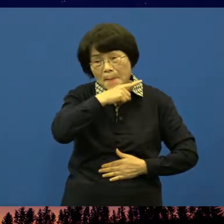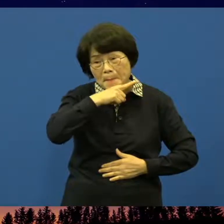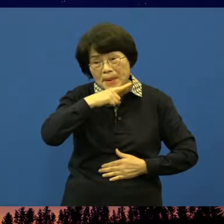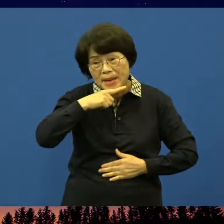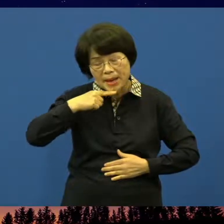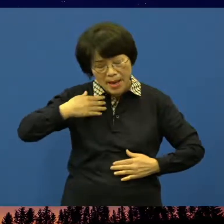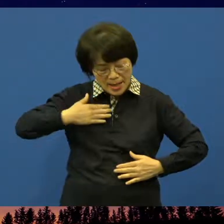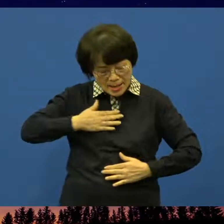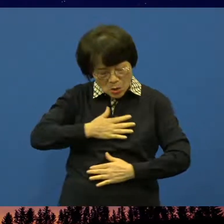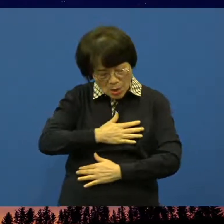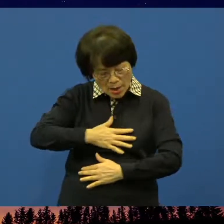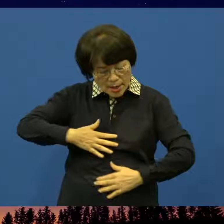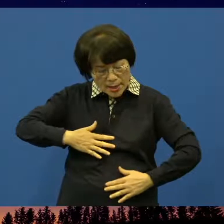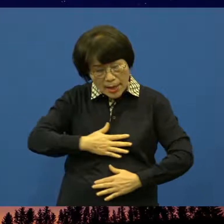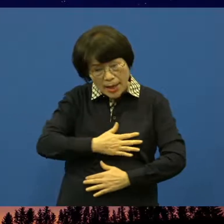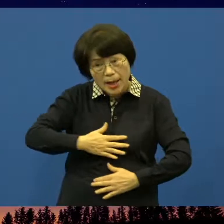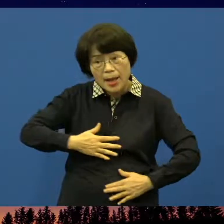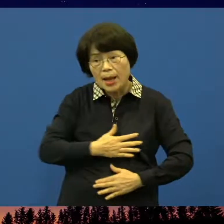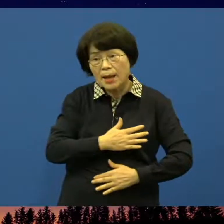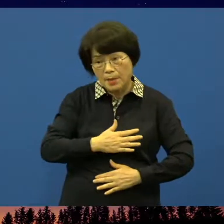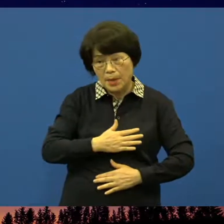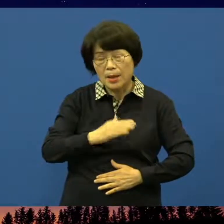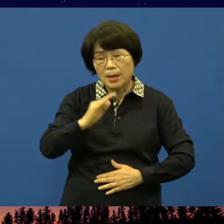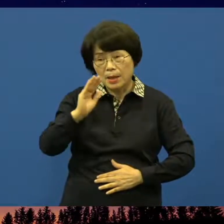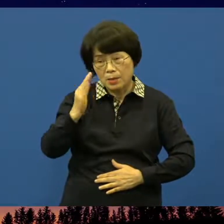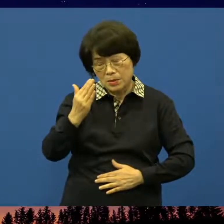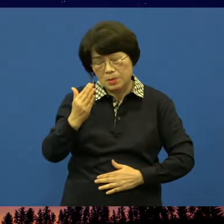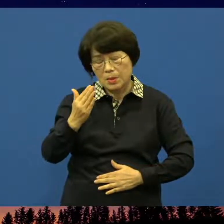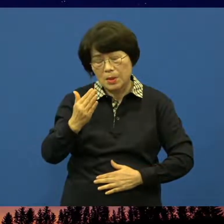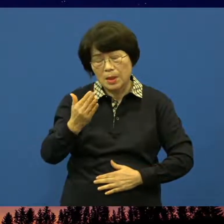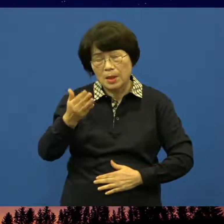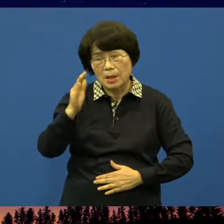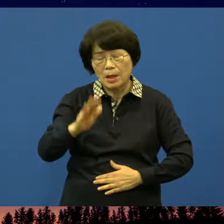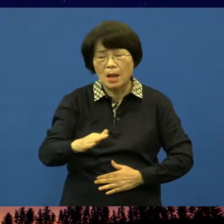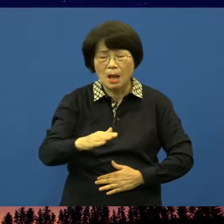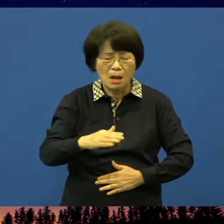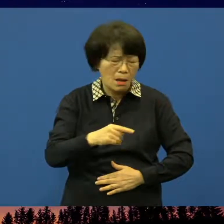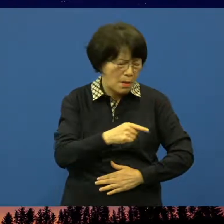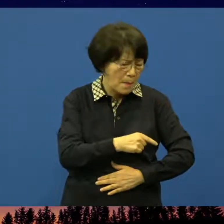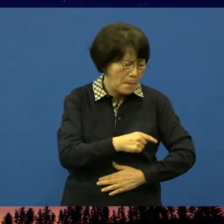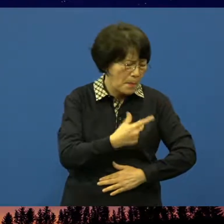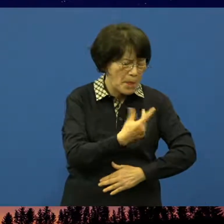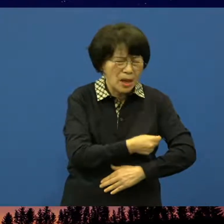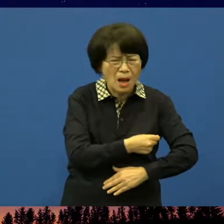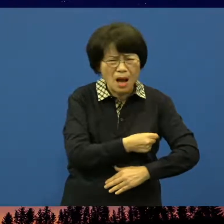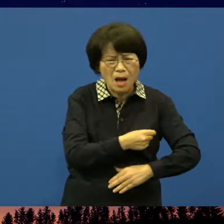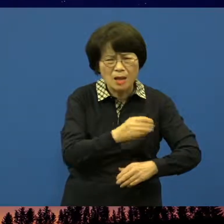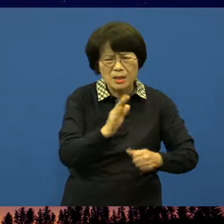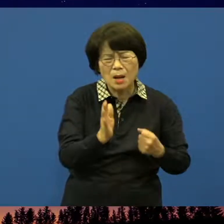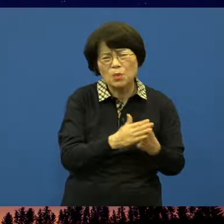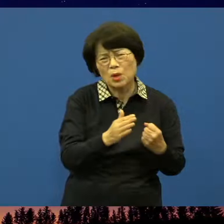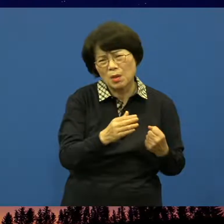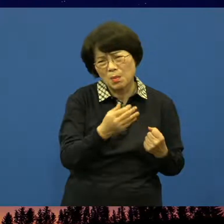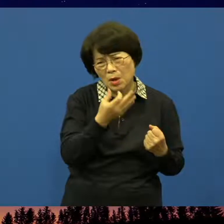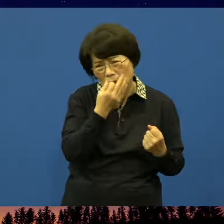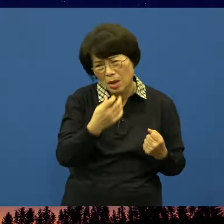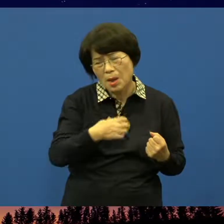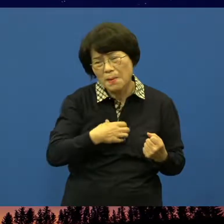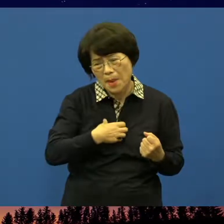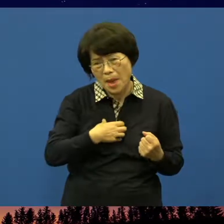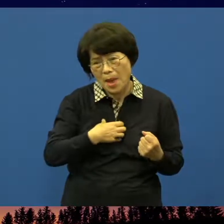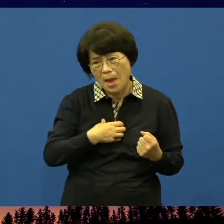피가 오염돼 버린 거예요. 탁해버린 거예요. 그럼 얼마나 위험해요. 우리의 생각이 그런 거예요, 여러분.